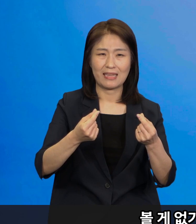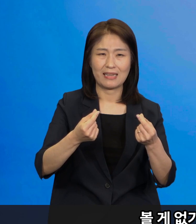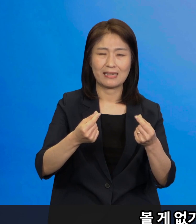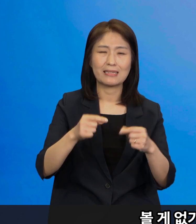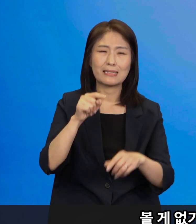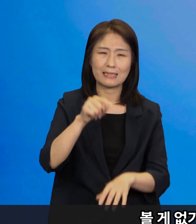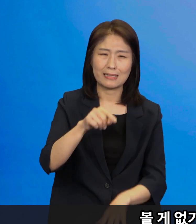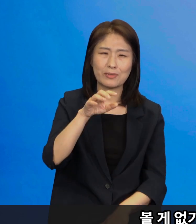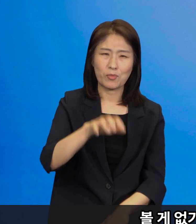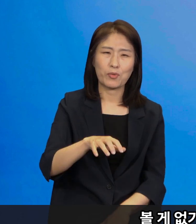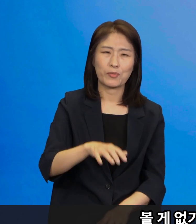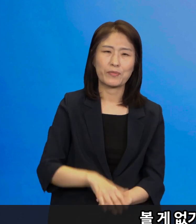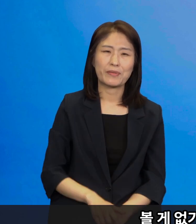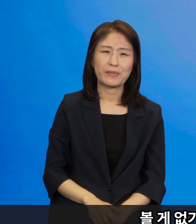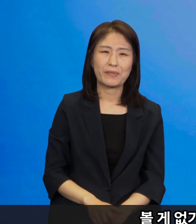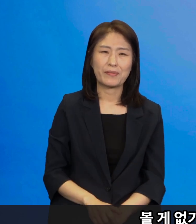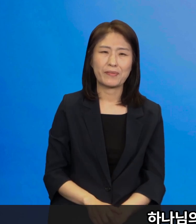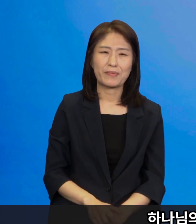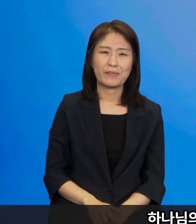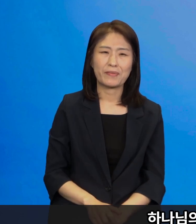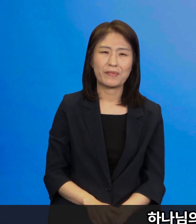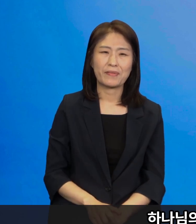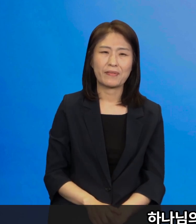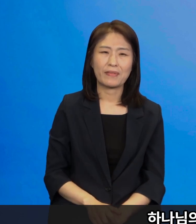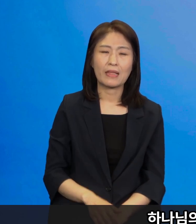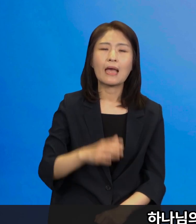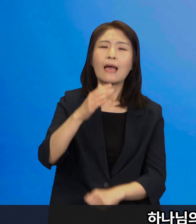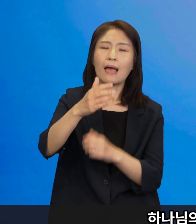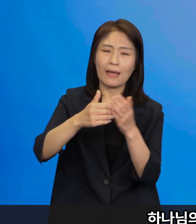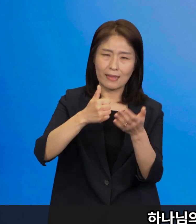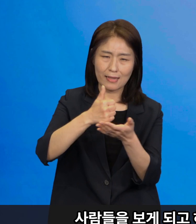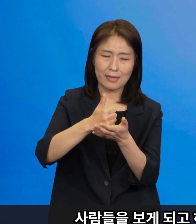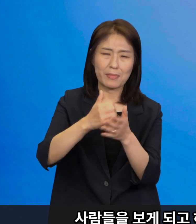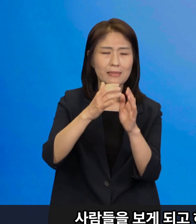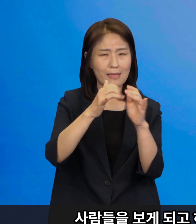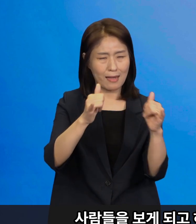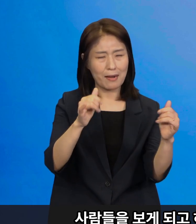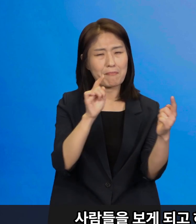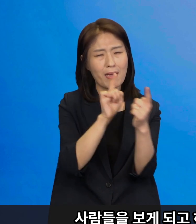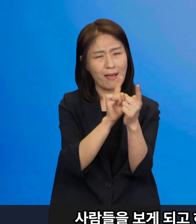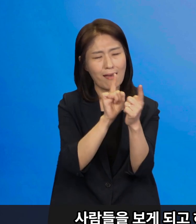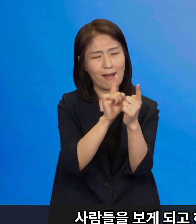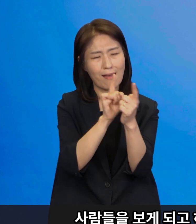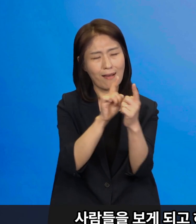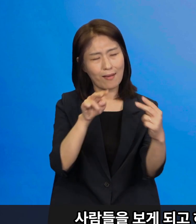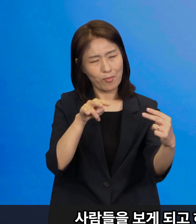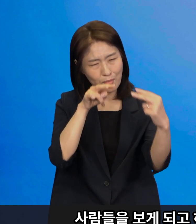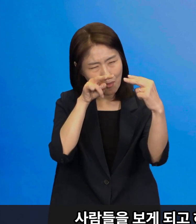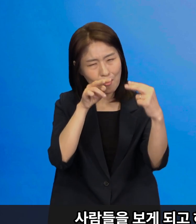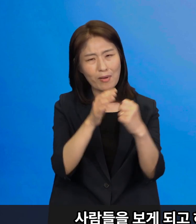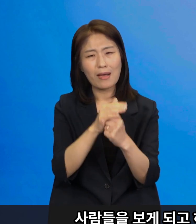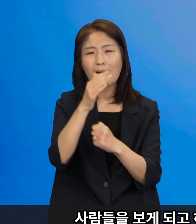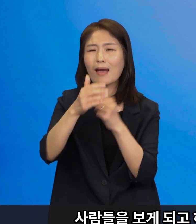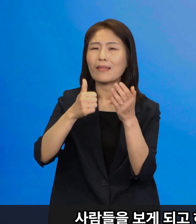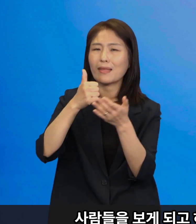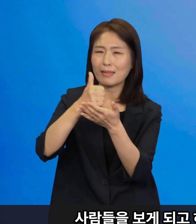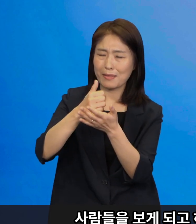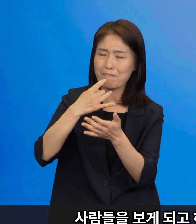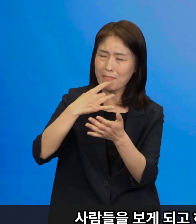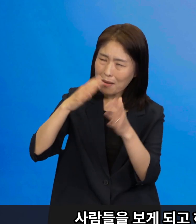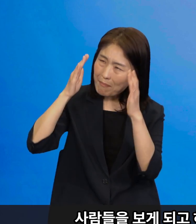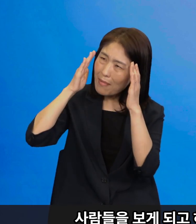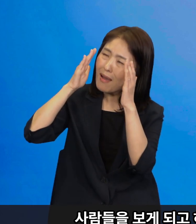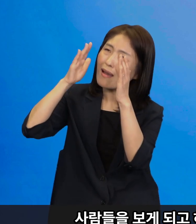볼 게 없기 때문에 누굴 봅니까? 하나님의 사람들을 보게 되고, 사람들을 보게 되고 하나님을 보게 되는